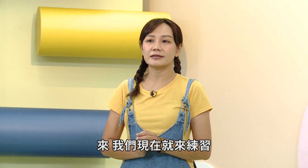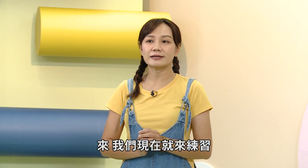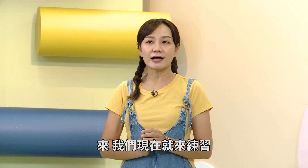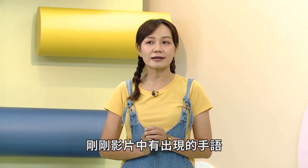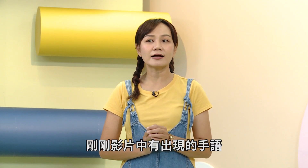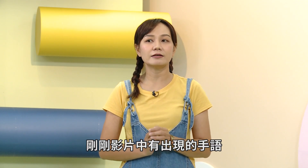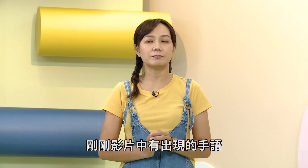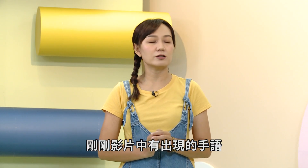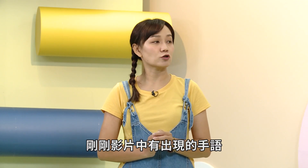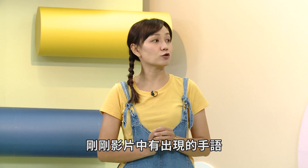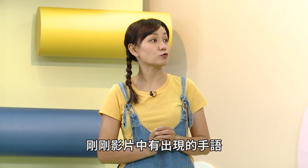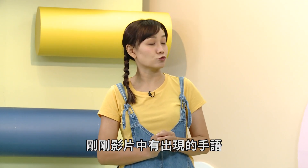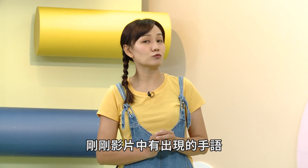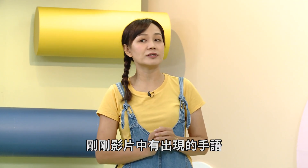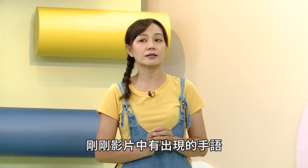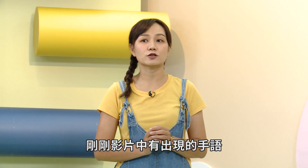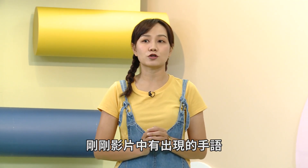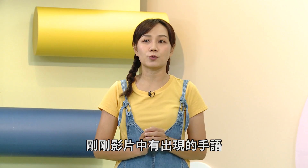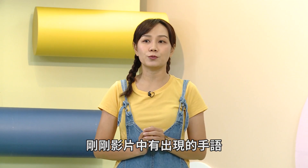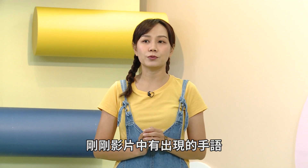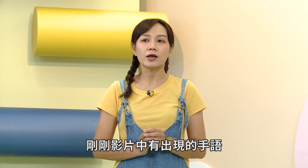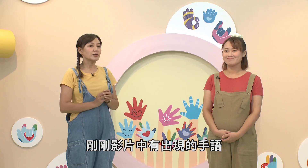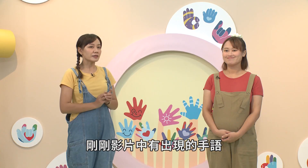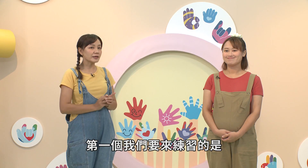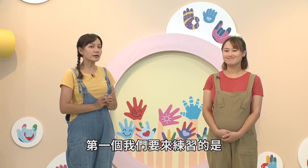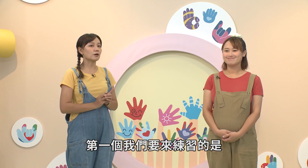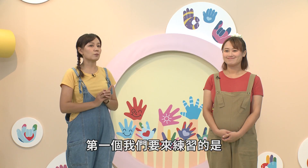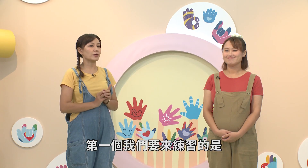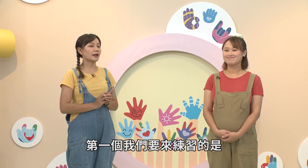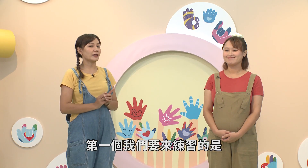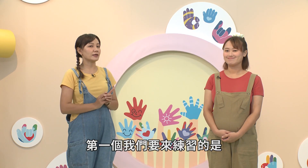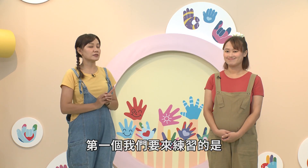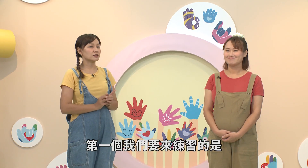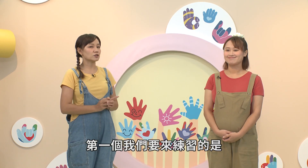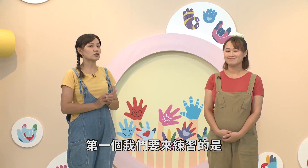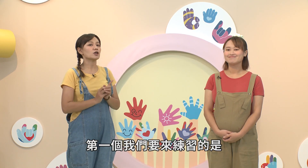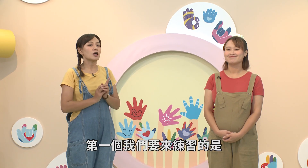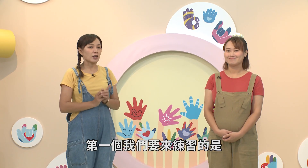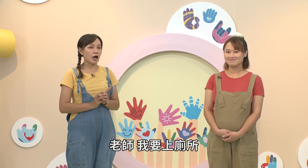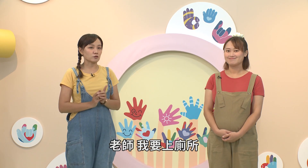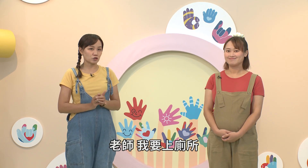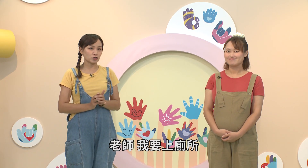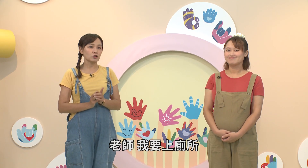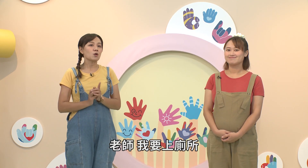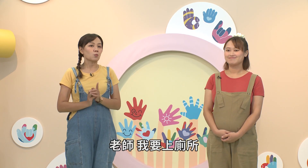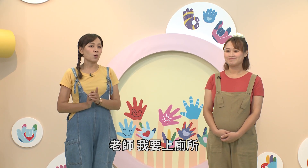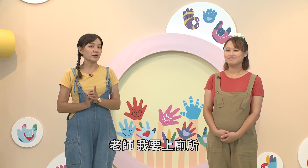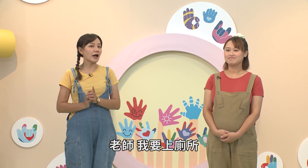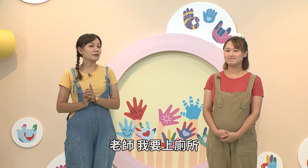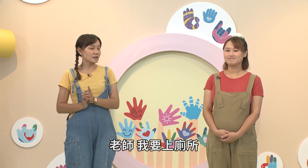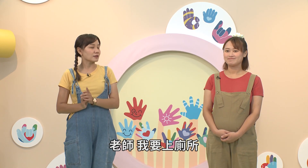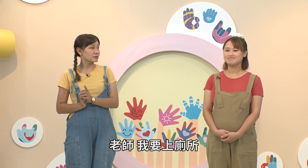刚刚影片中有出现的手语。第一个我们要来练习的是，老师，我要上厕